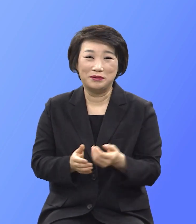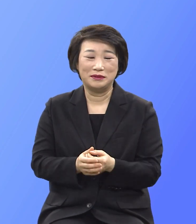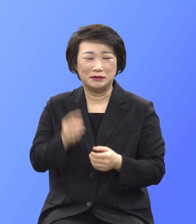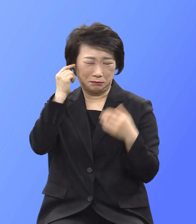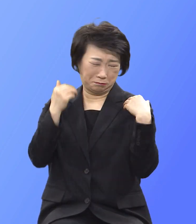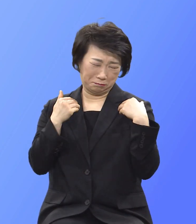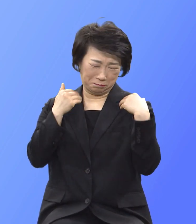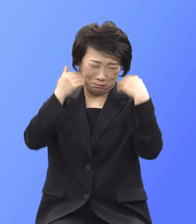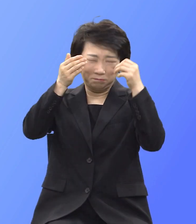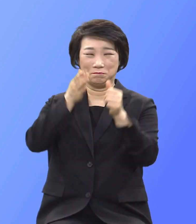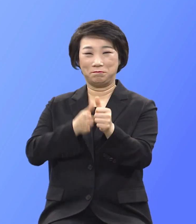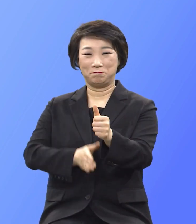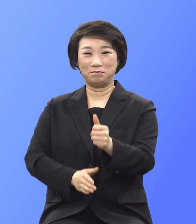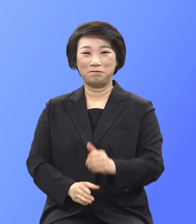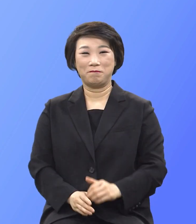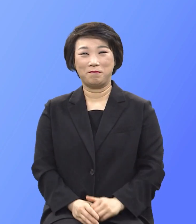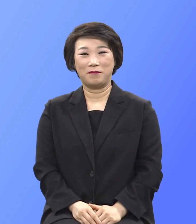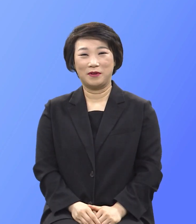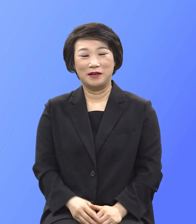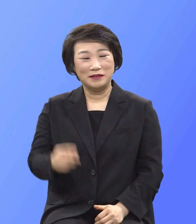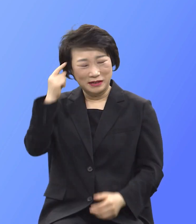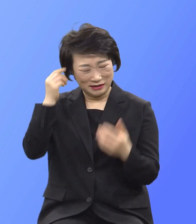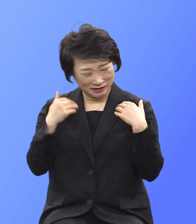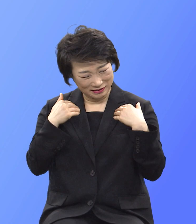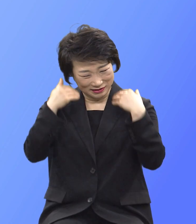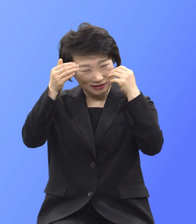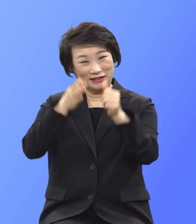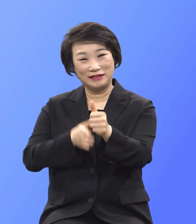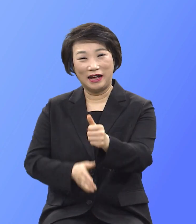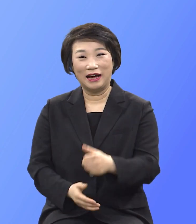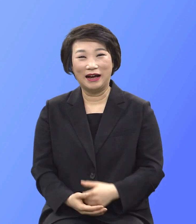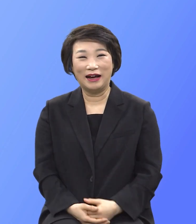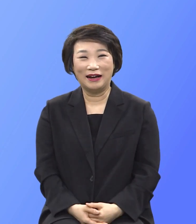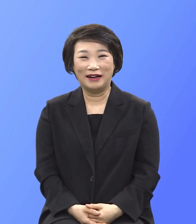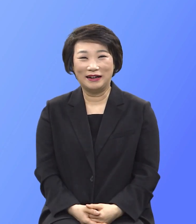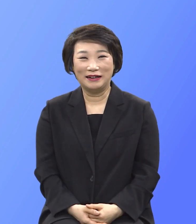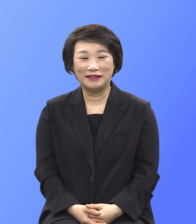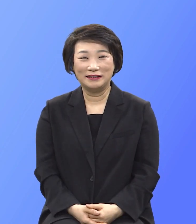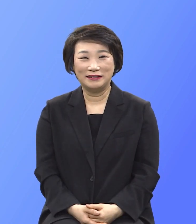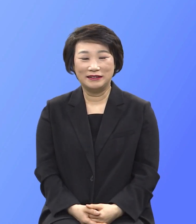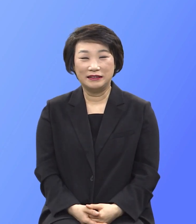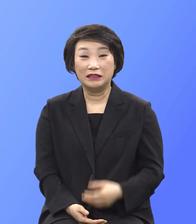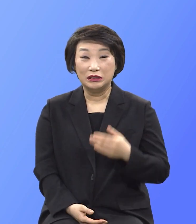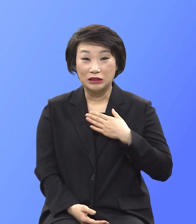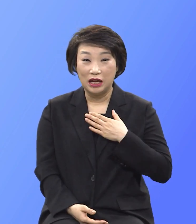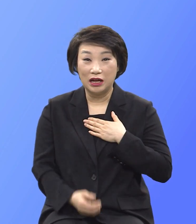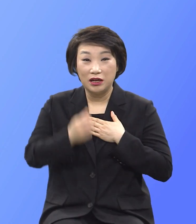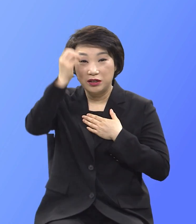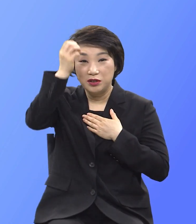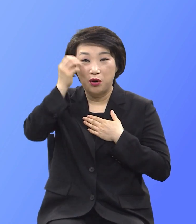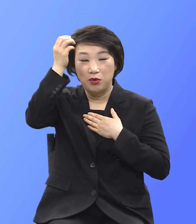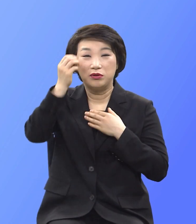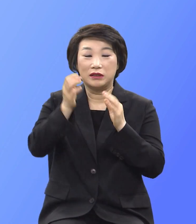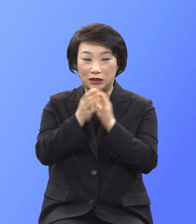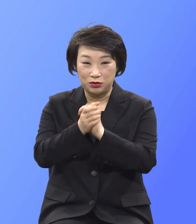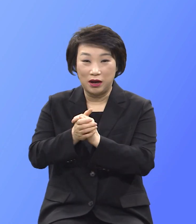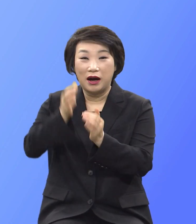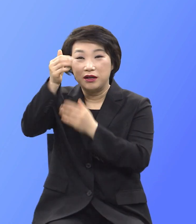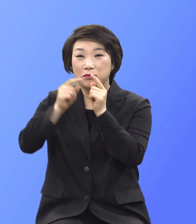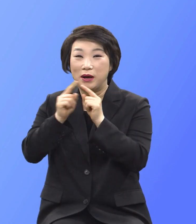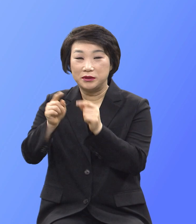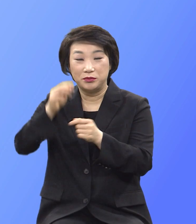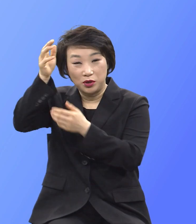철 좀 들자. 철 좀 들자. 자기 영혼을 기도와